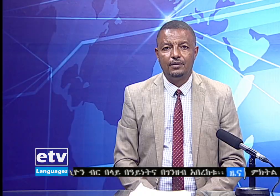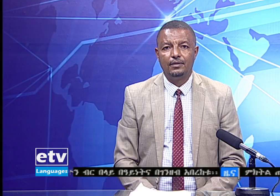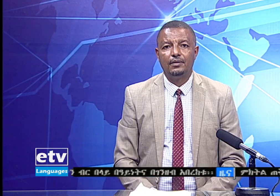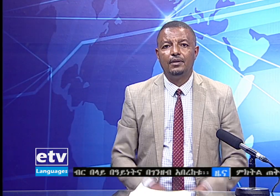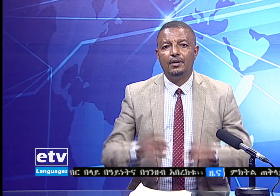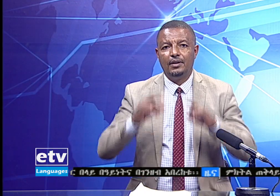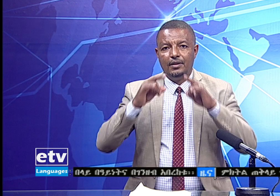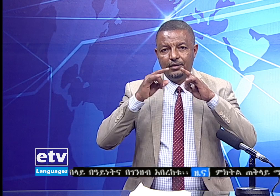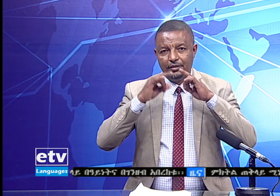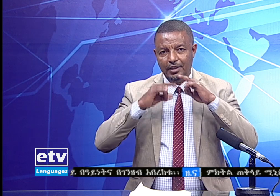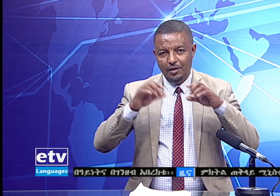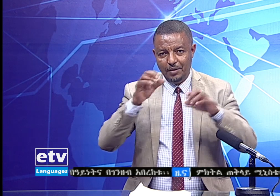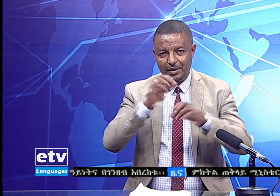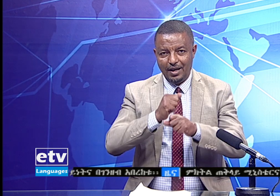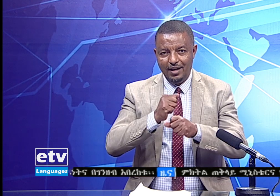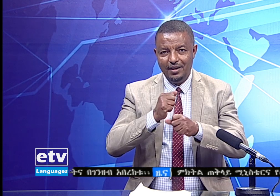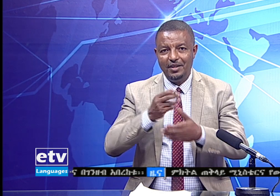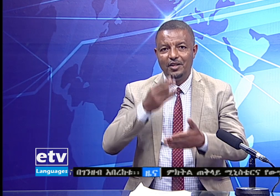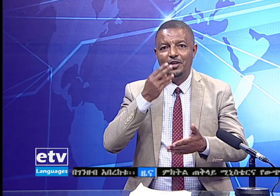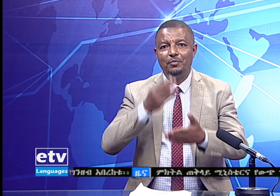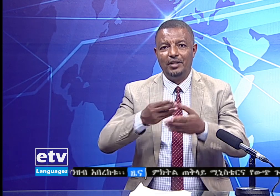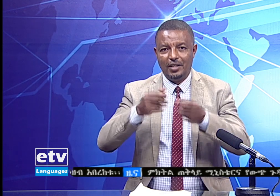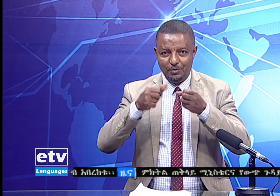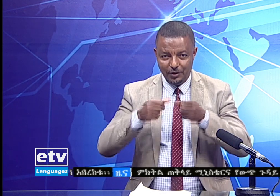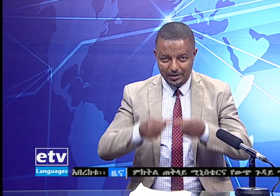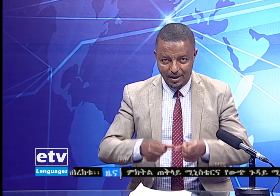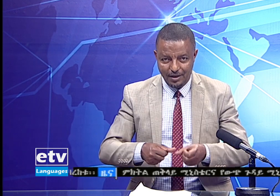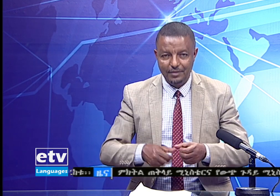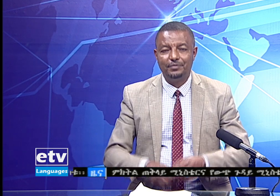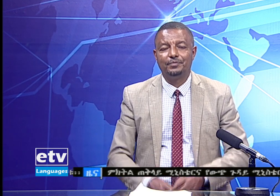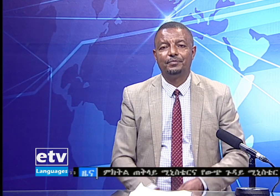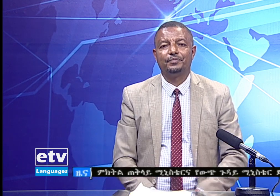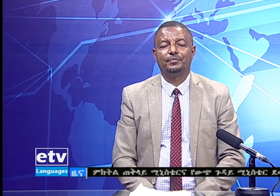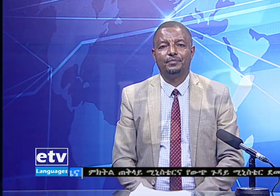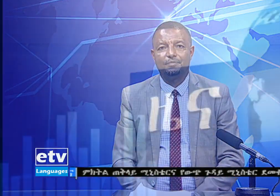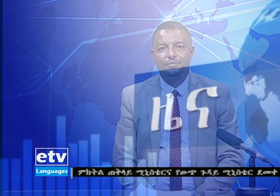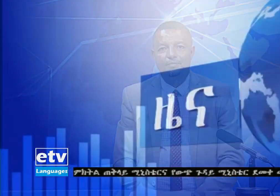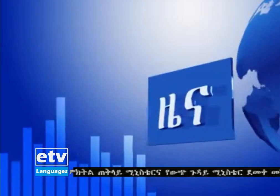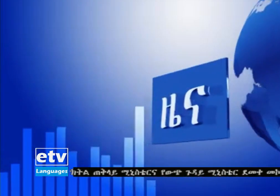ዜና አበቃ። መልካም ቆይታ።